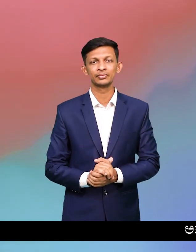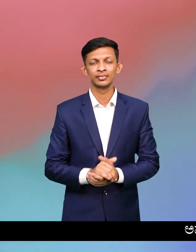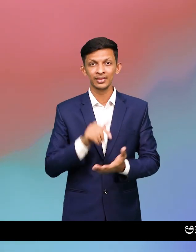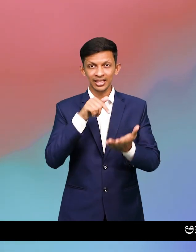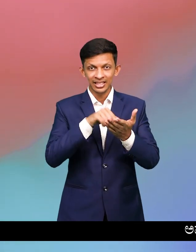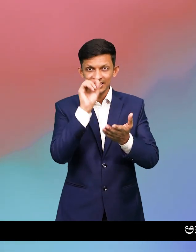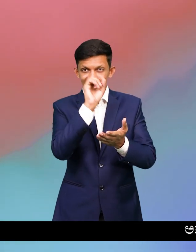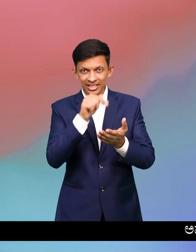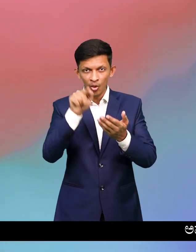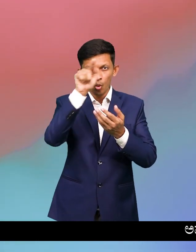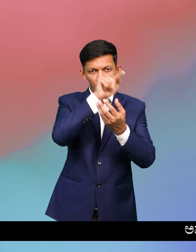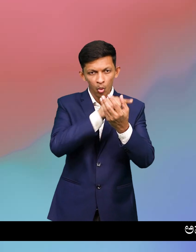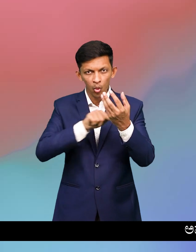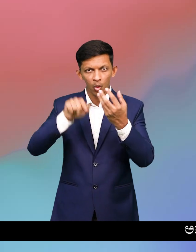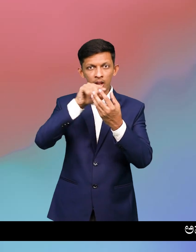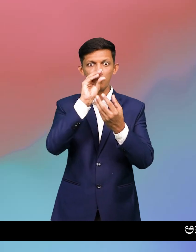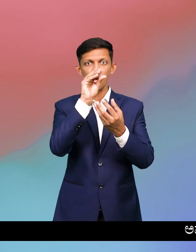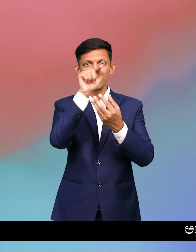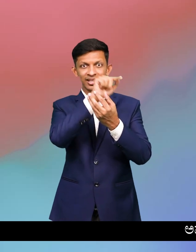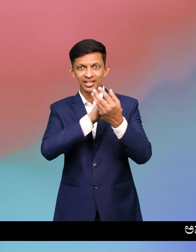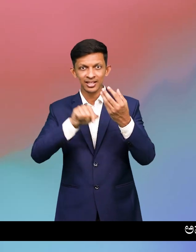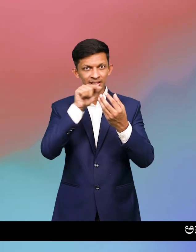ಅವು ಗೋಳಾಕಾರದ ಸ್ವಭಾವವನ್ನು ಹೊಂದಿವೆ.